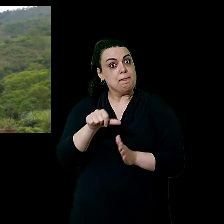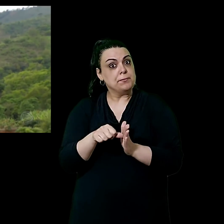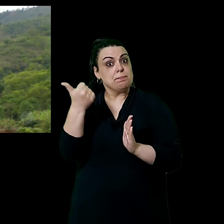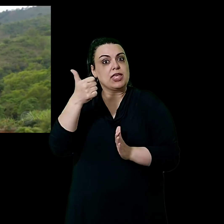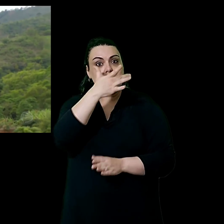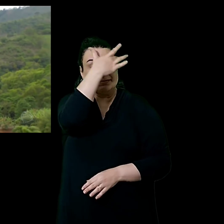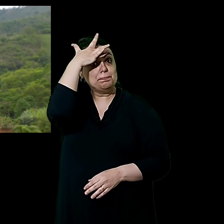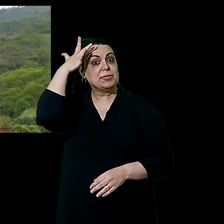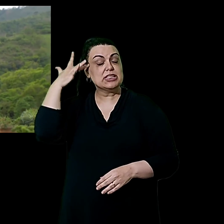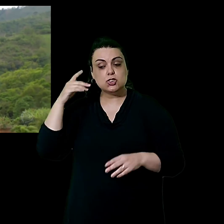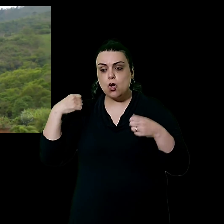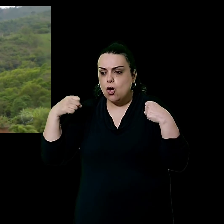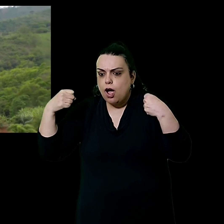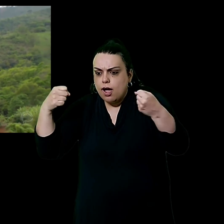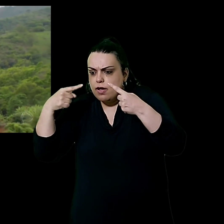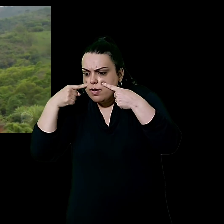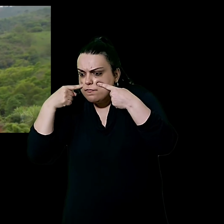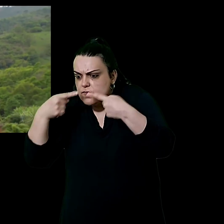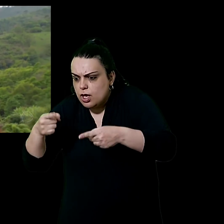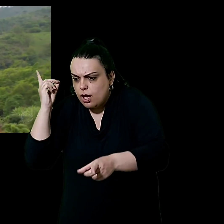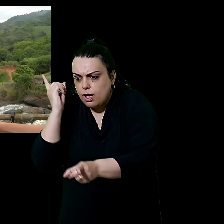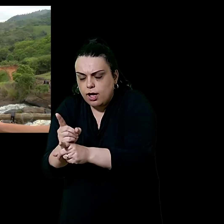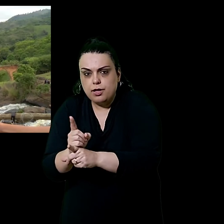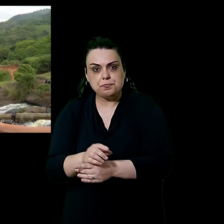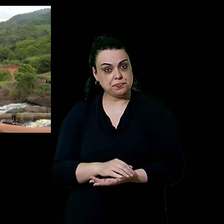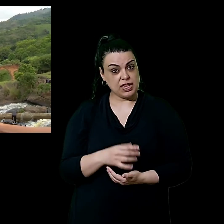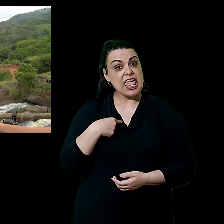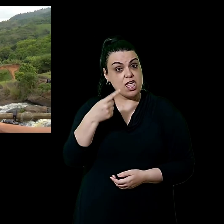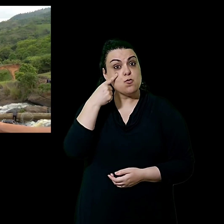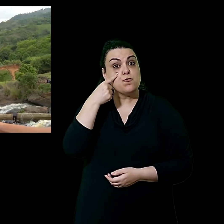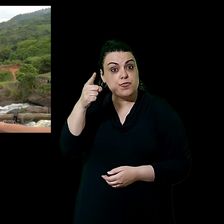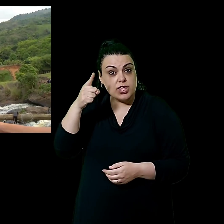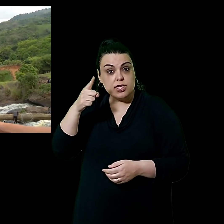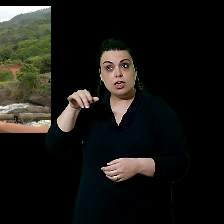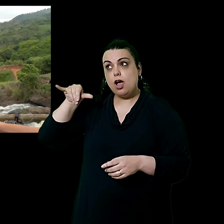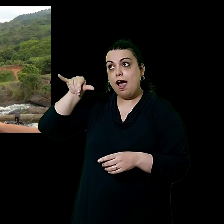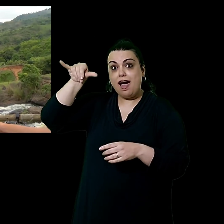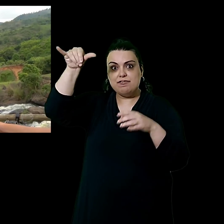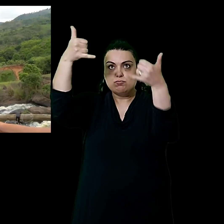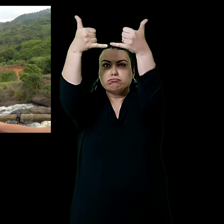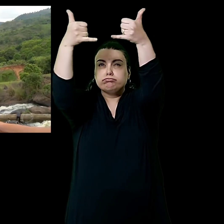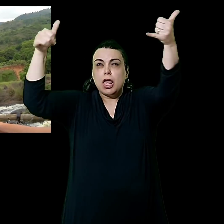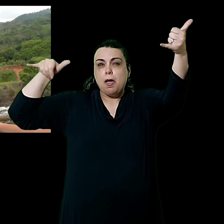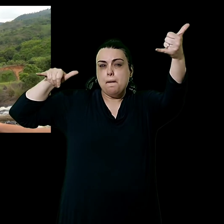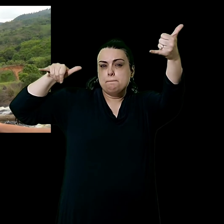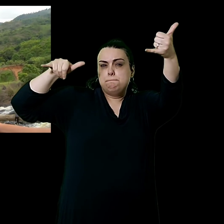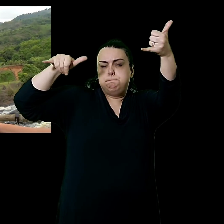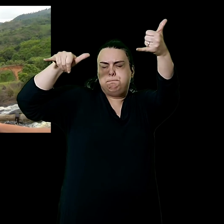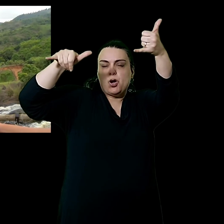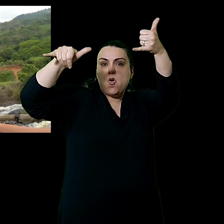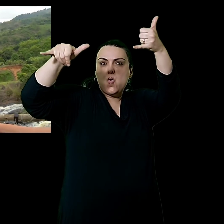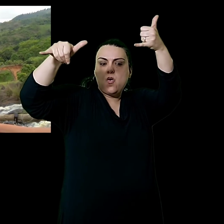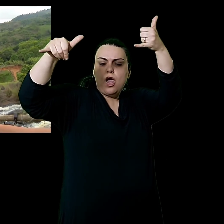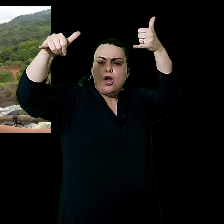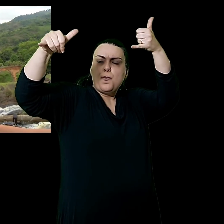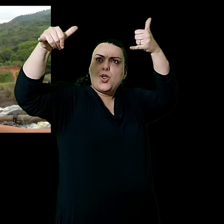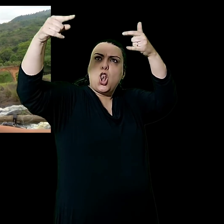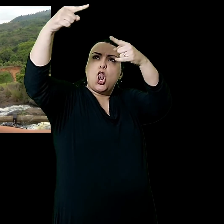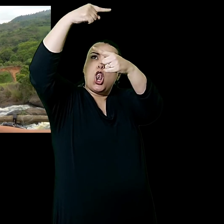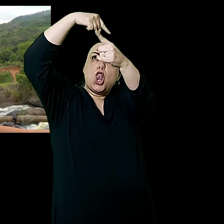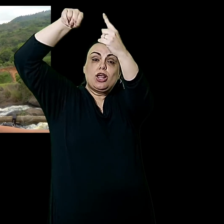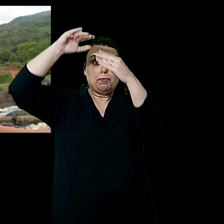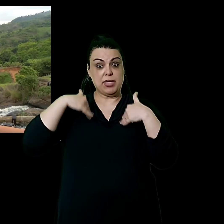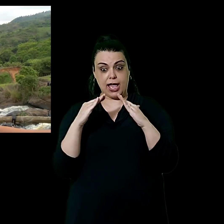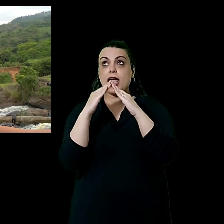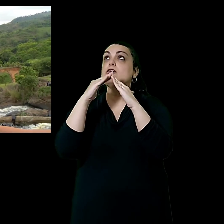das primeiras pessoas a chegar ao local. Eu vi quando ele bateu na rede lá, fez o barulho lá na rede e veio rodando para cima